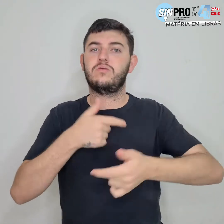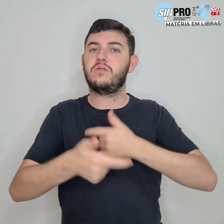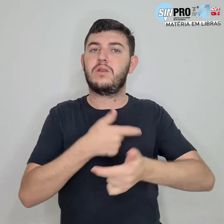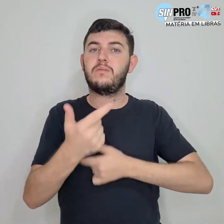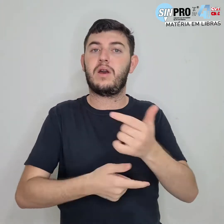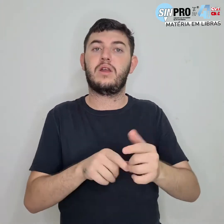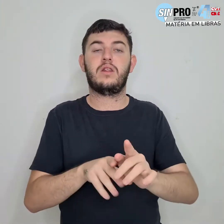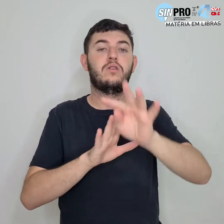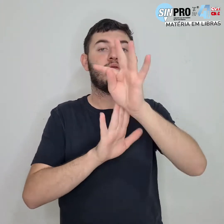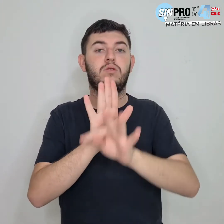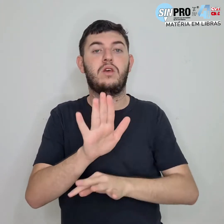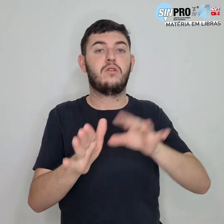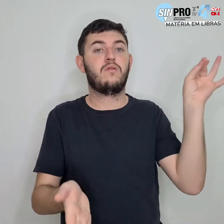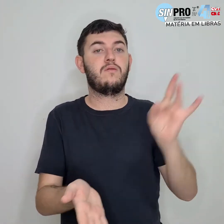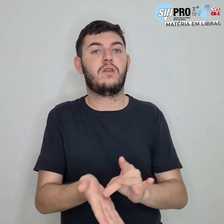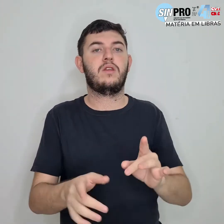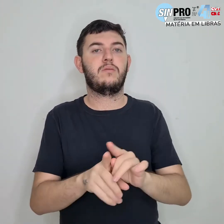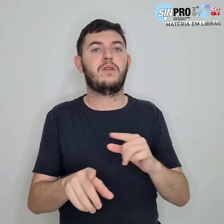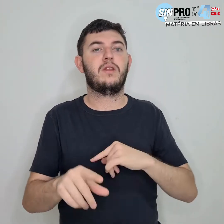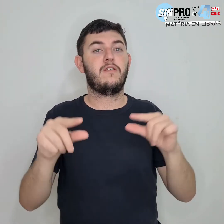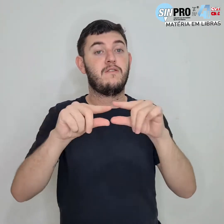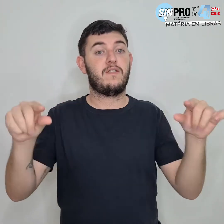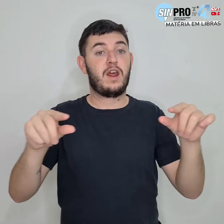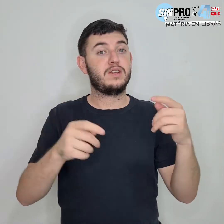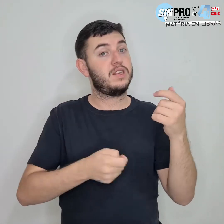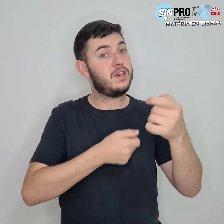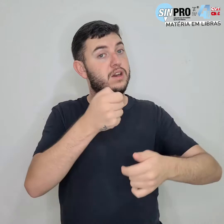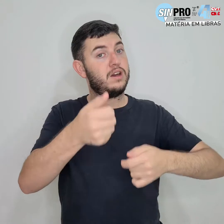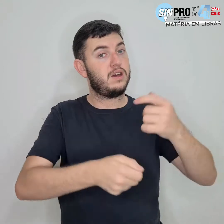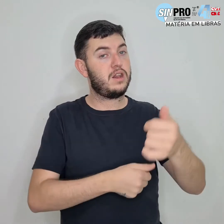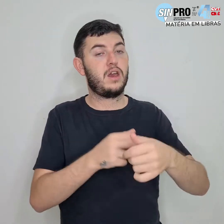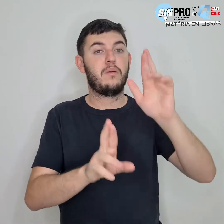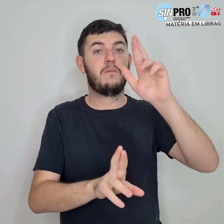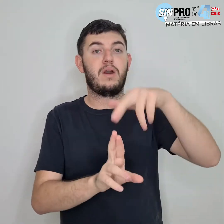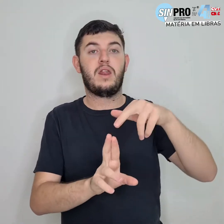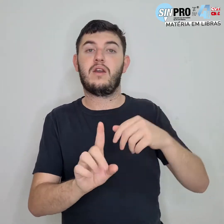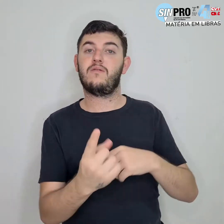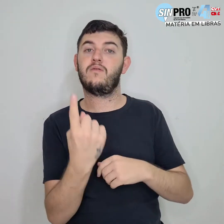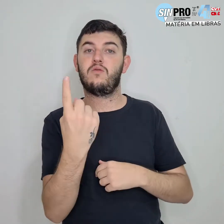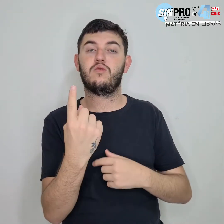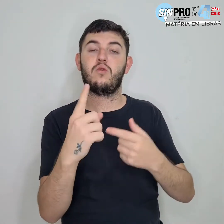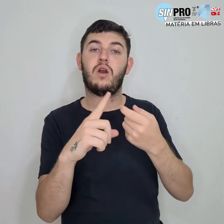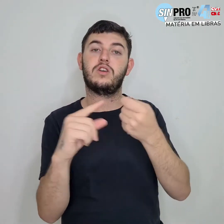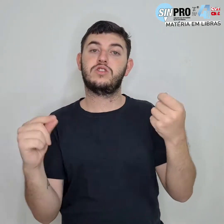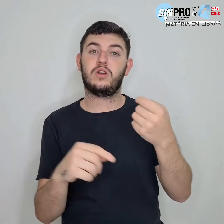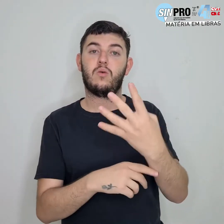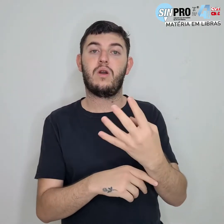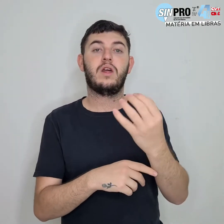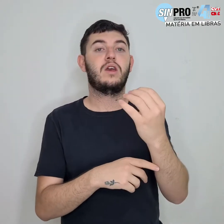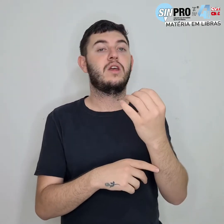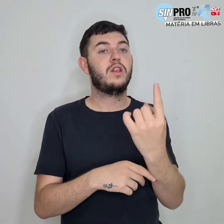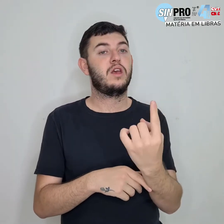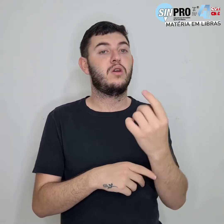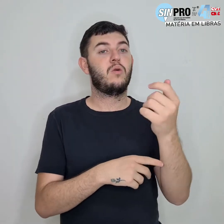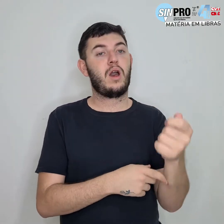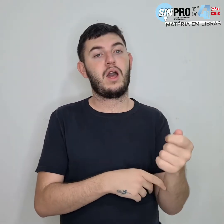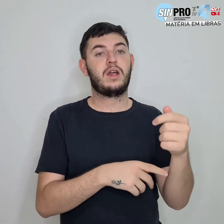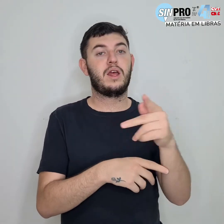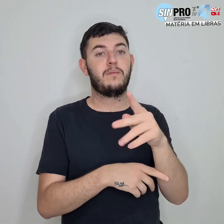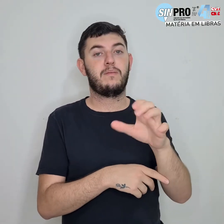uma frase que engana quem lê o parágrafo único do artigo 41A da PEC 32 de 2020, segundo o qual